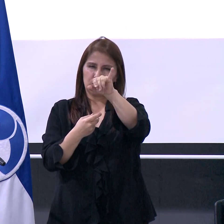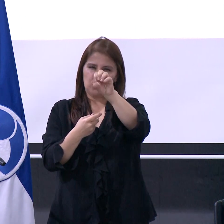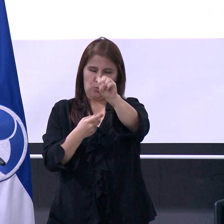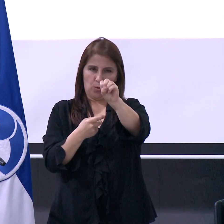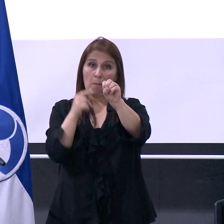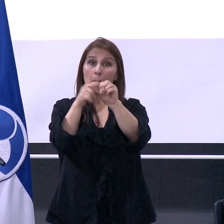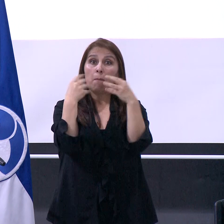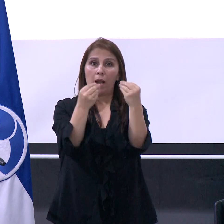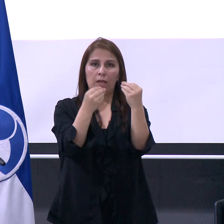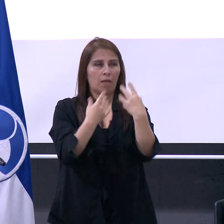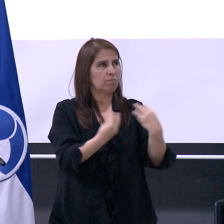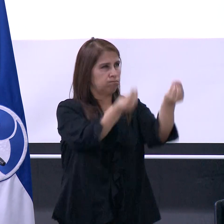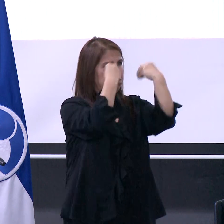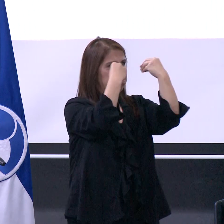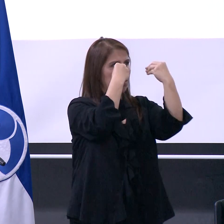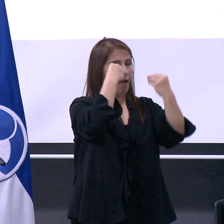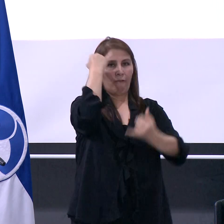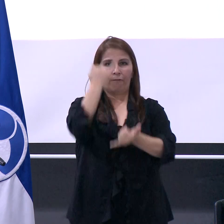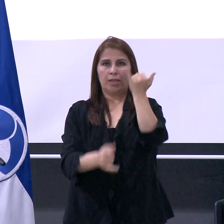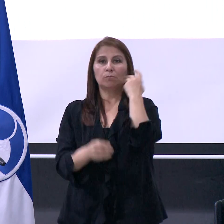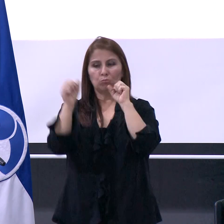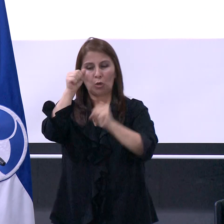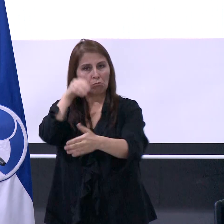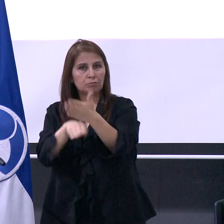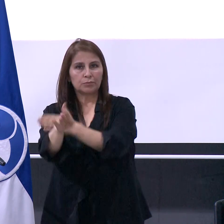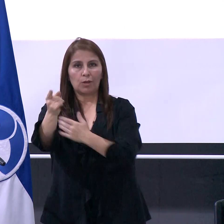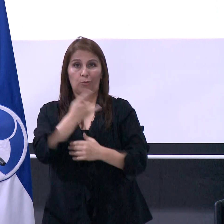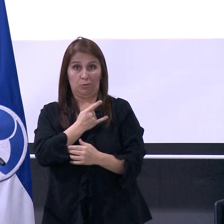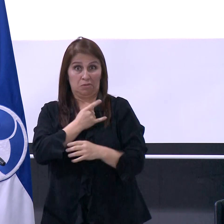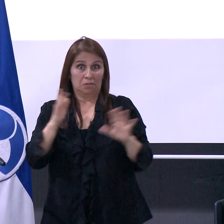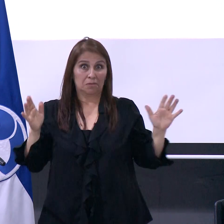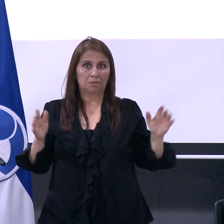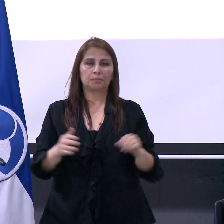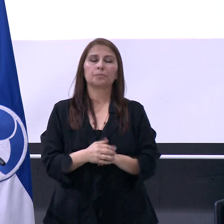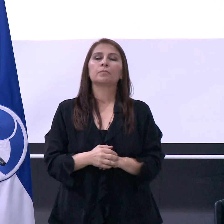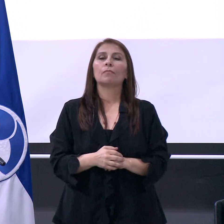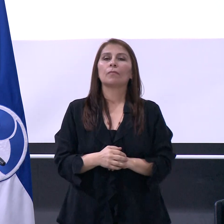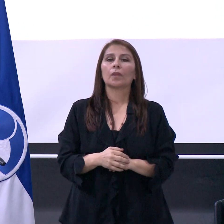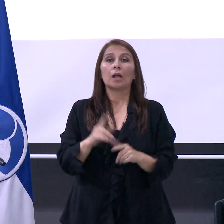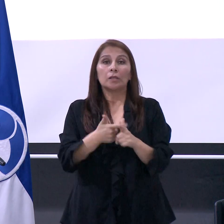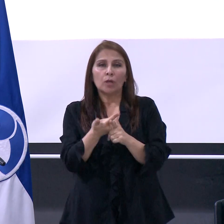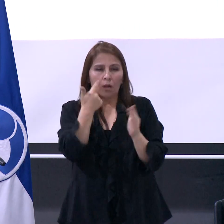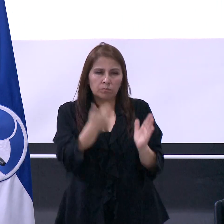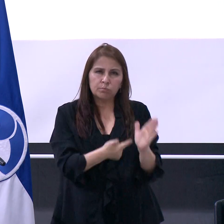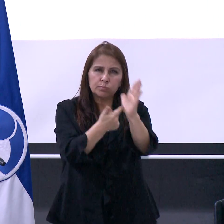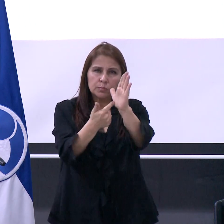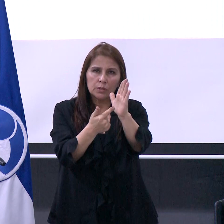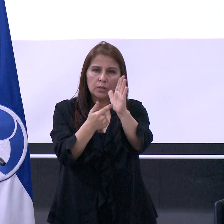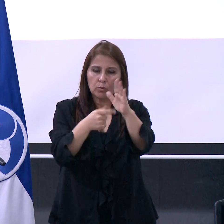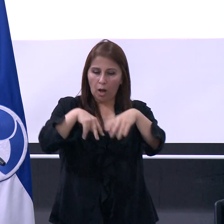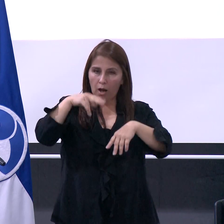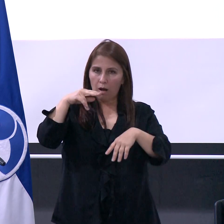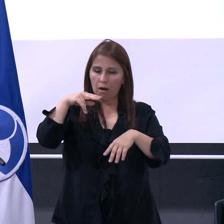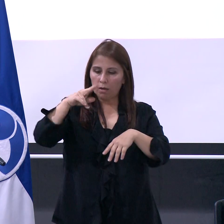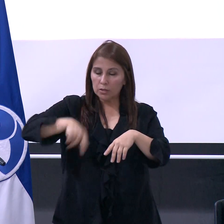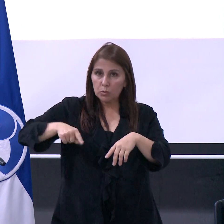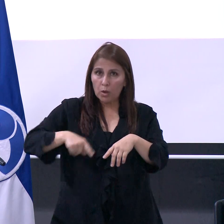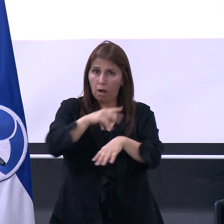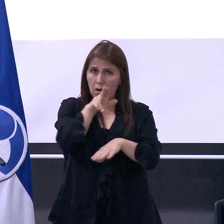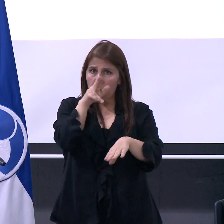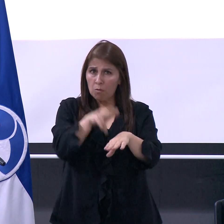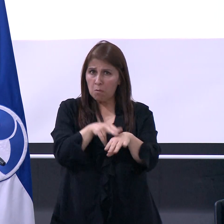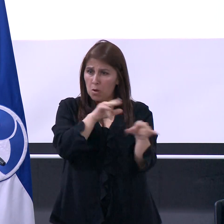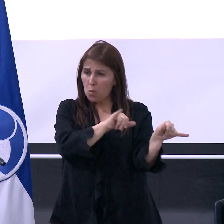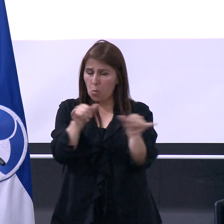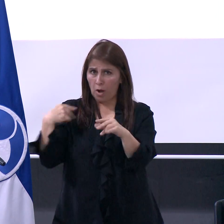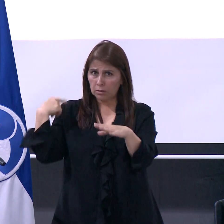para la universidad la estructura orgánica que se creó muestra que no era una escuela normal tradicional y que se le entregaron